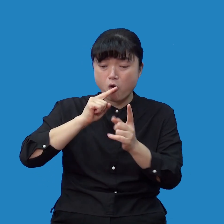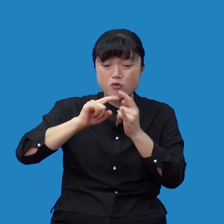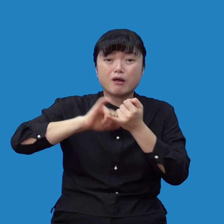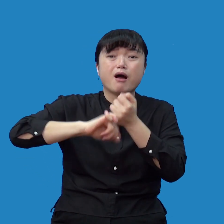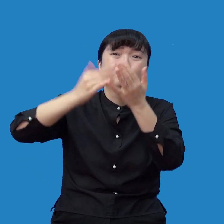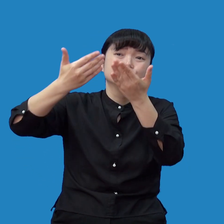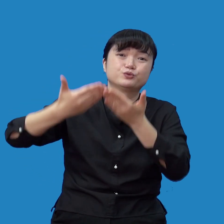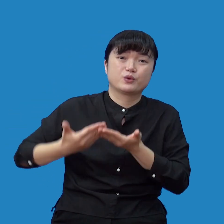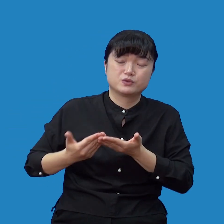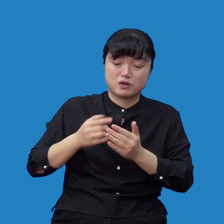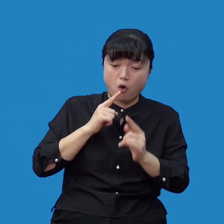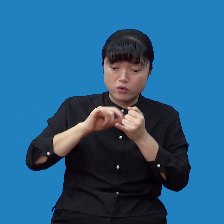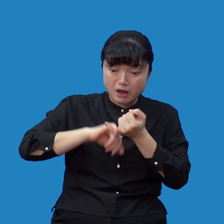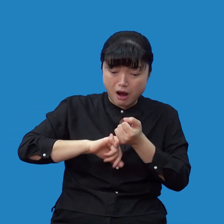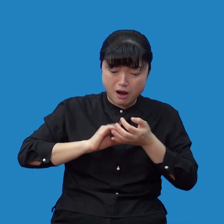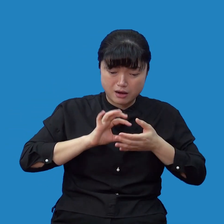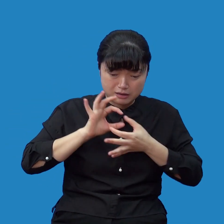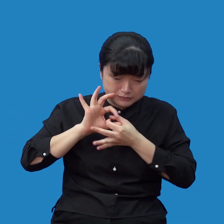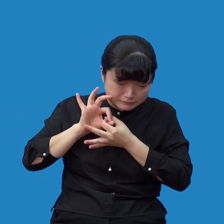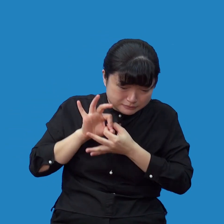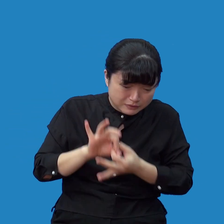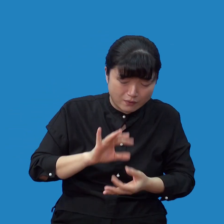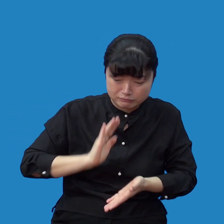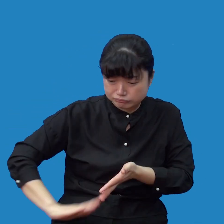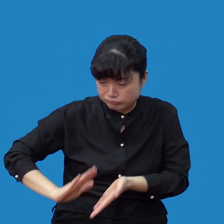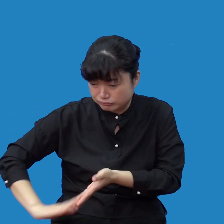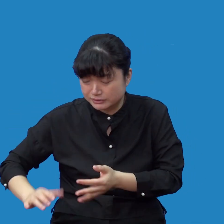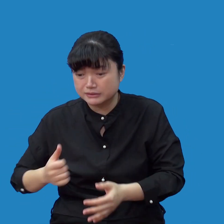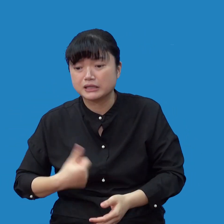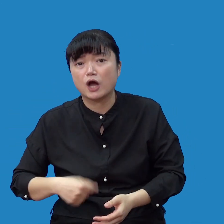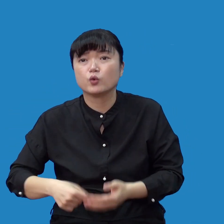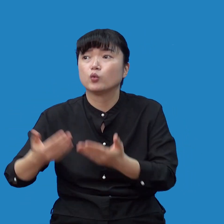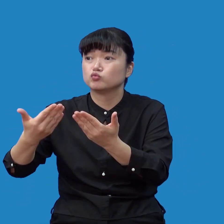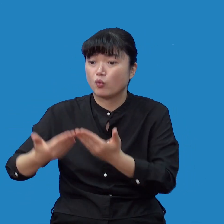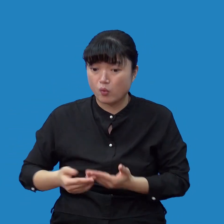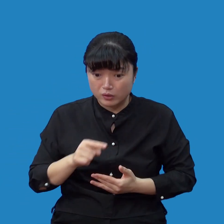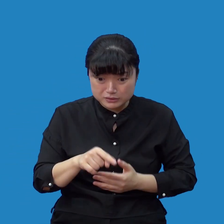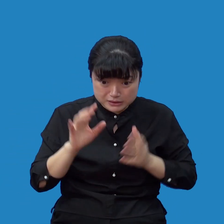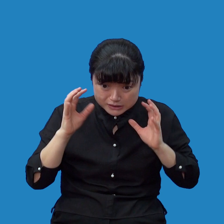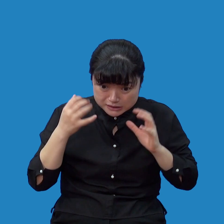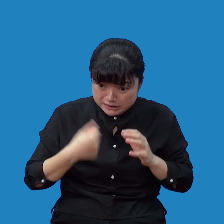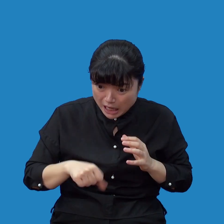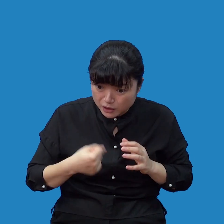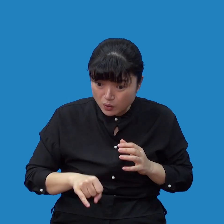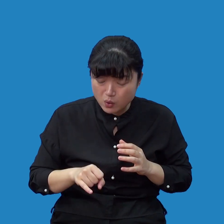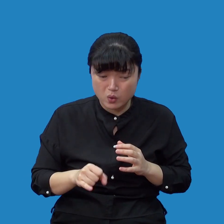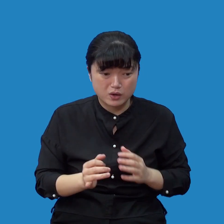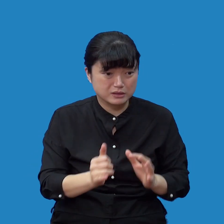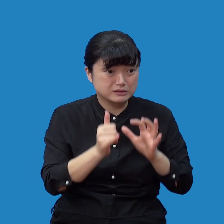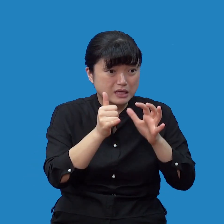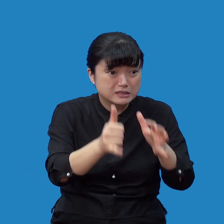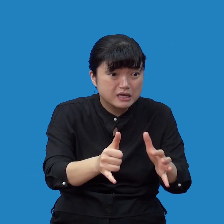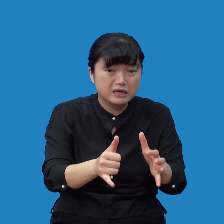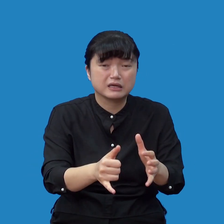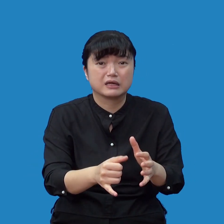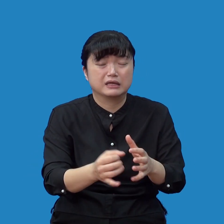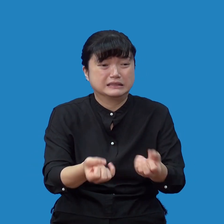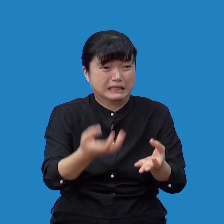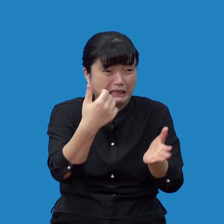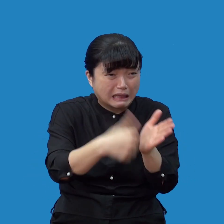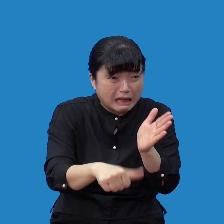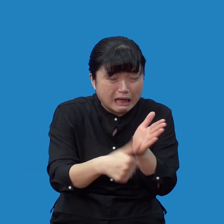하나님께서 그 언약을 이어갈 아름다운 자녀를 주셨는데, 어떻게 그 자녀를 세상에 그 제단에